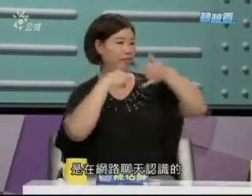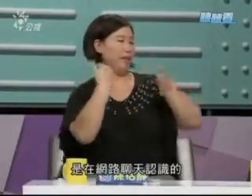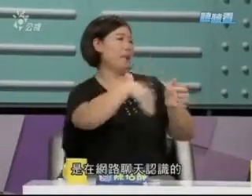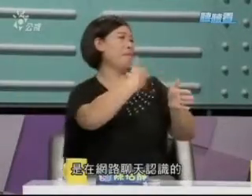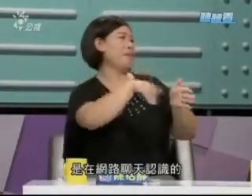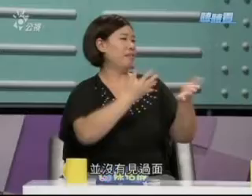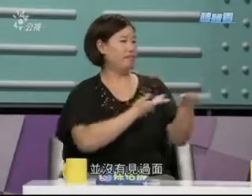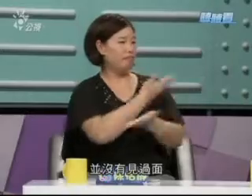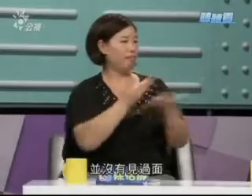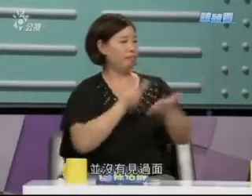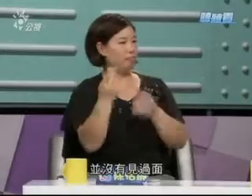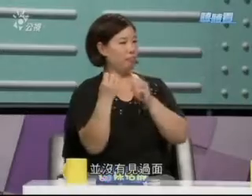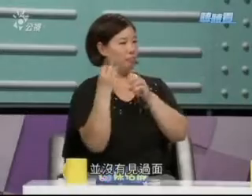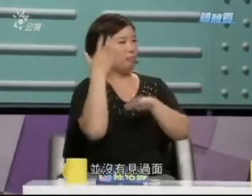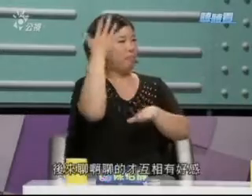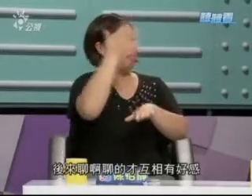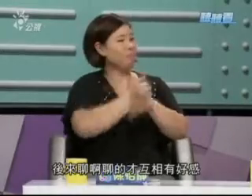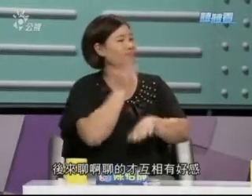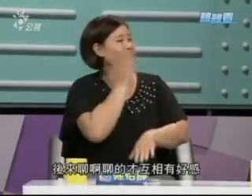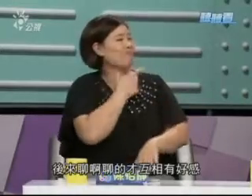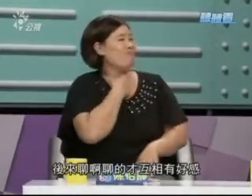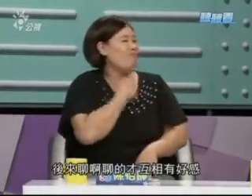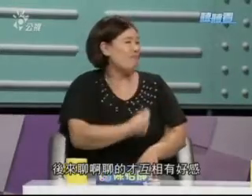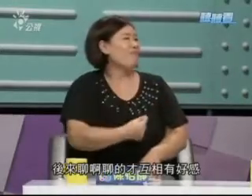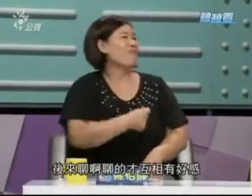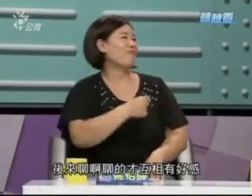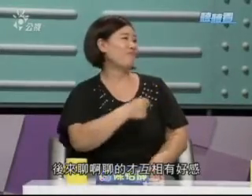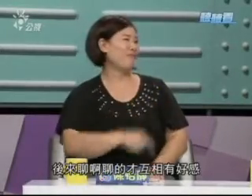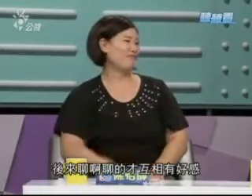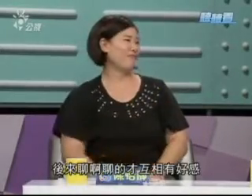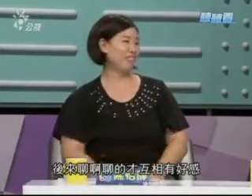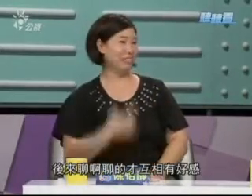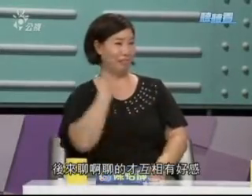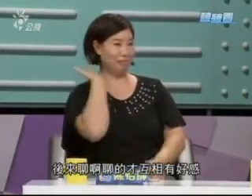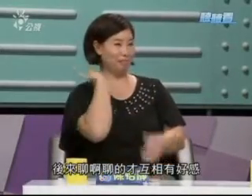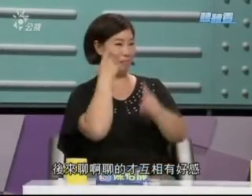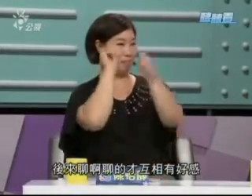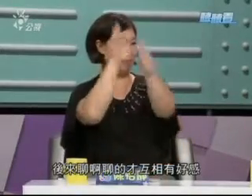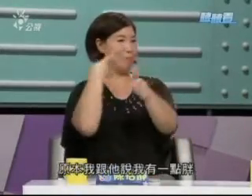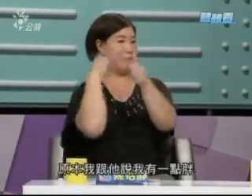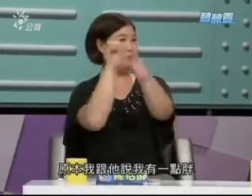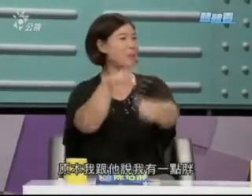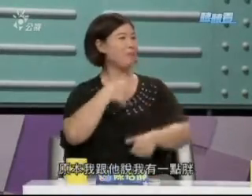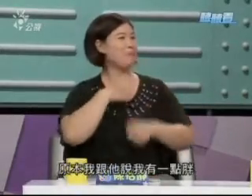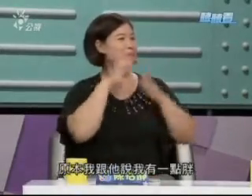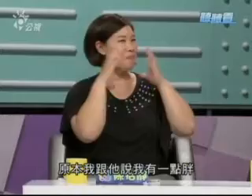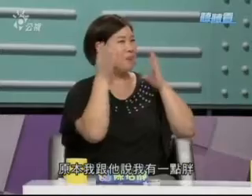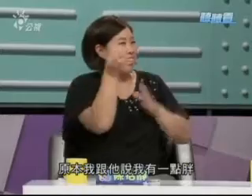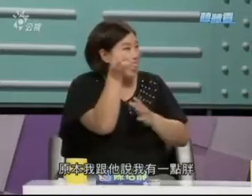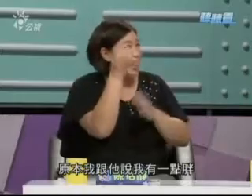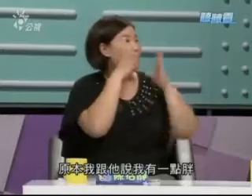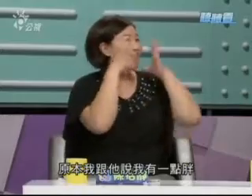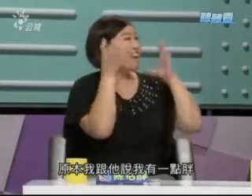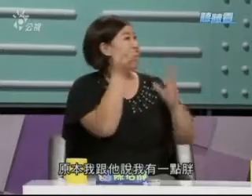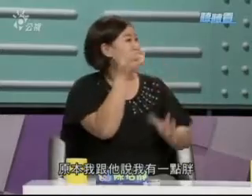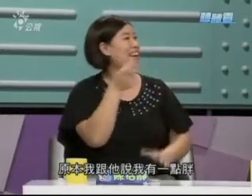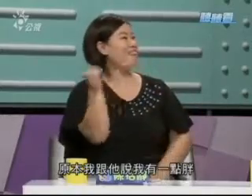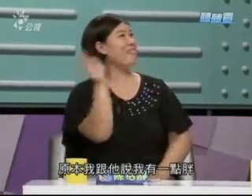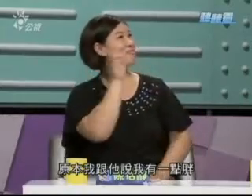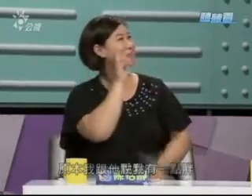的，并没有见过面，后来聊啊聊的才互相有好感。原本我跟他说我有一点胖，一点